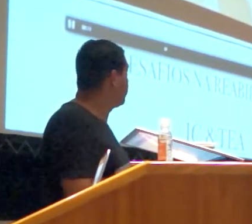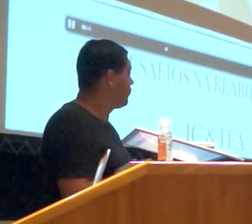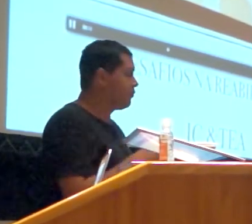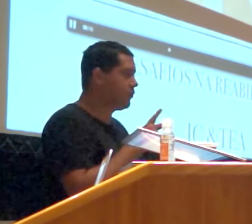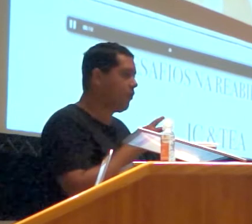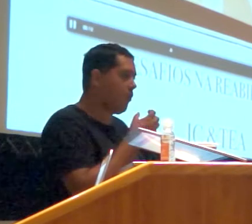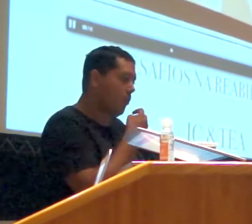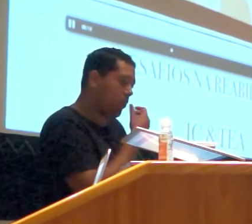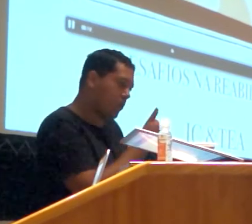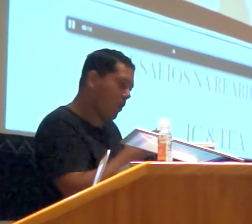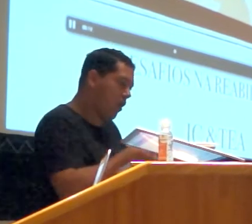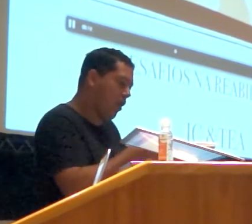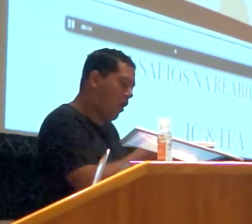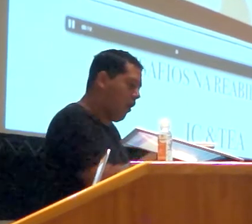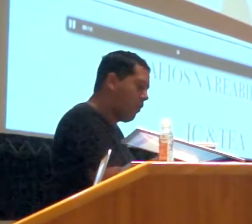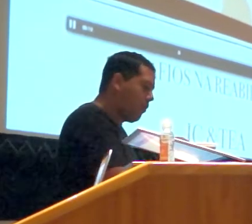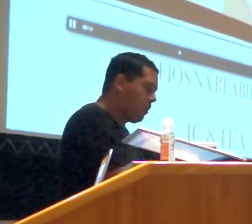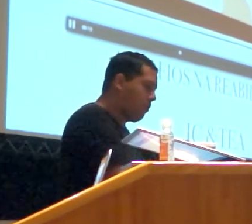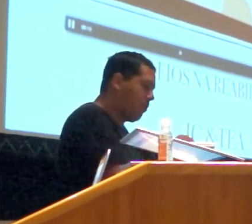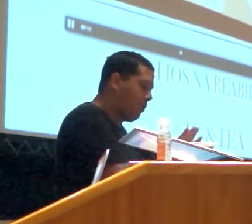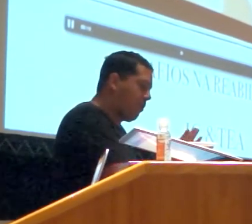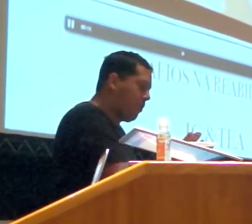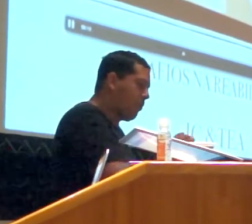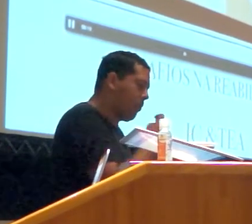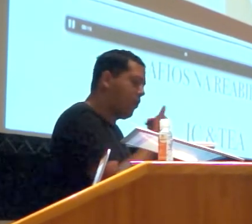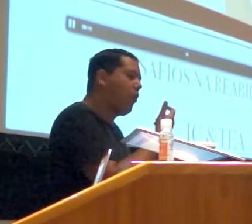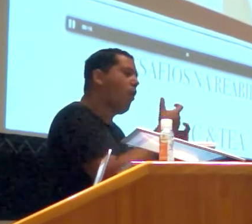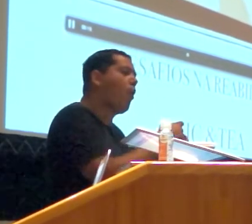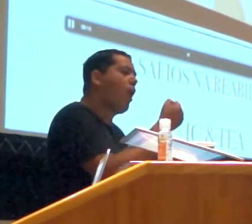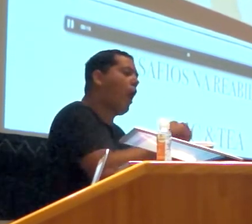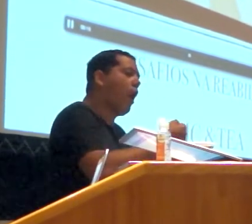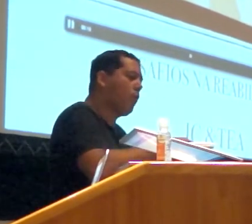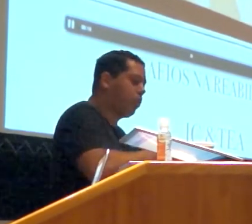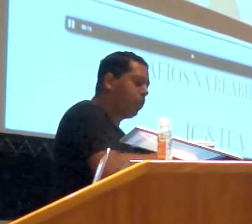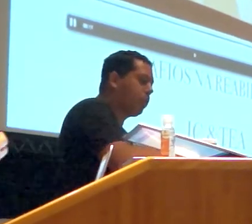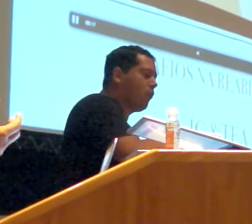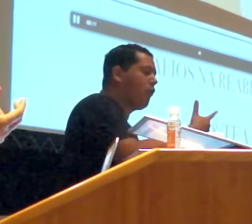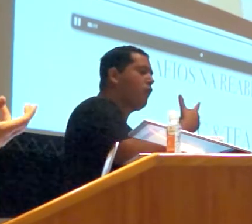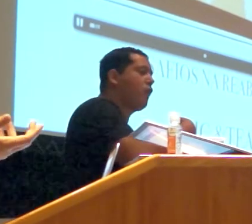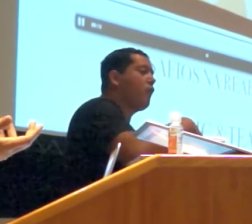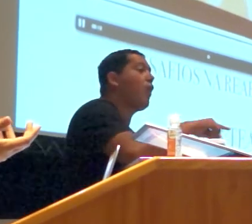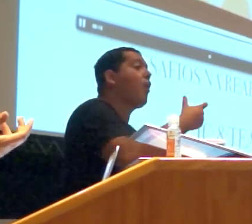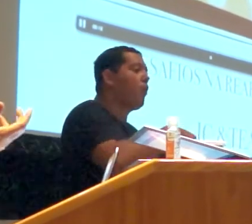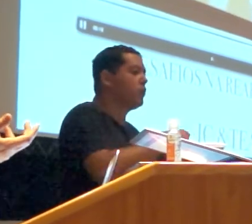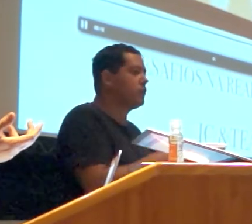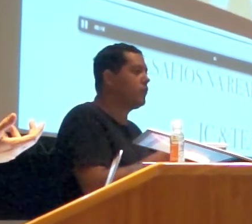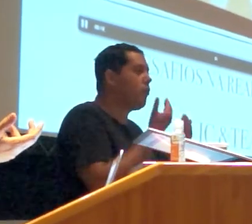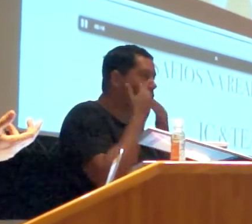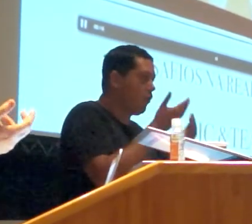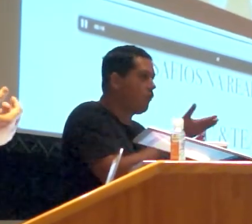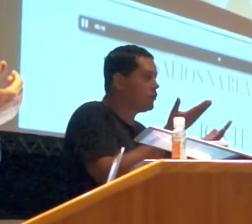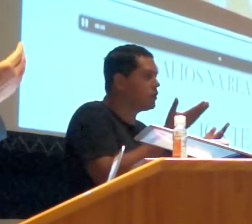Muito bem. Onde o carro vai? Para onde? Só para mostrar para vocês como vale a pena o esforço da